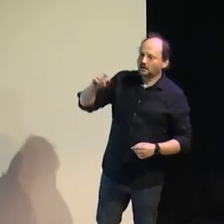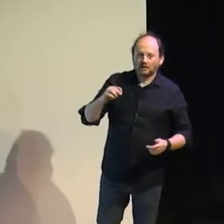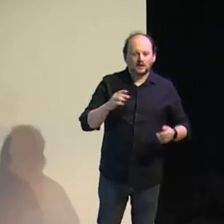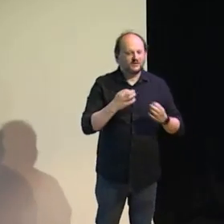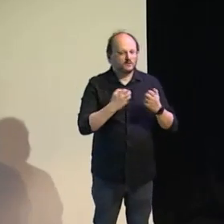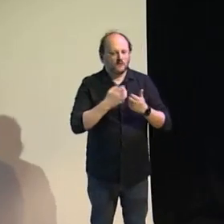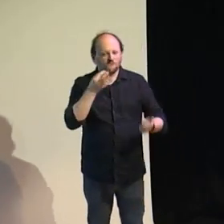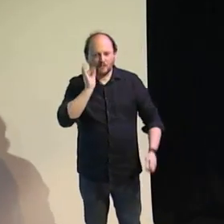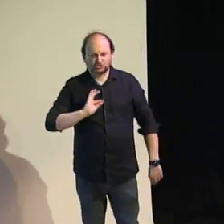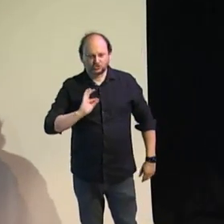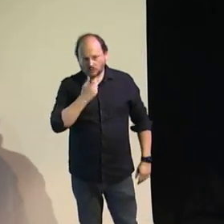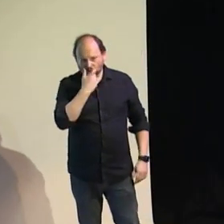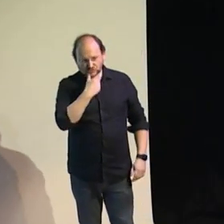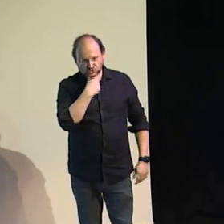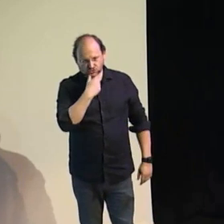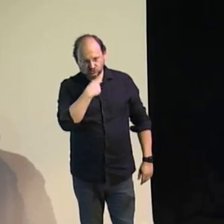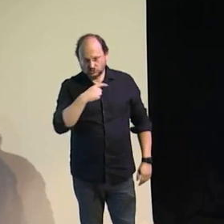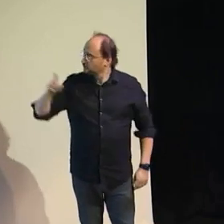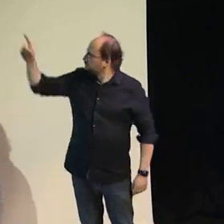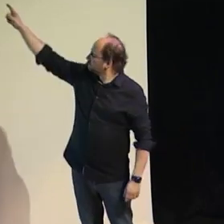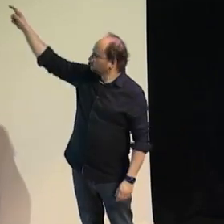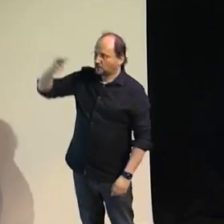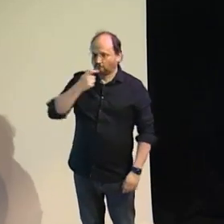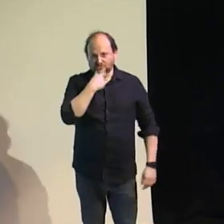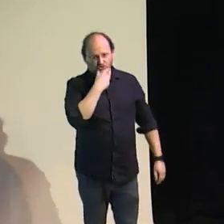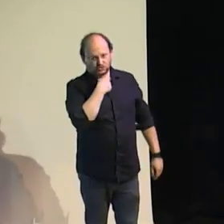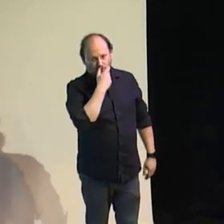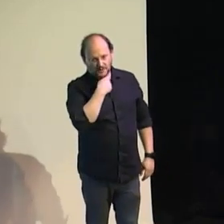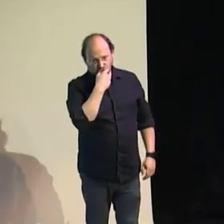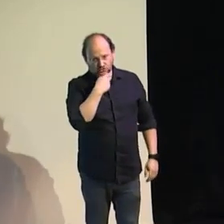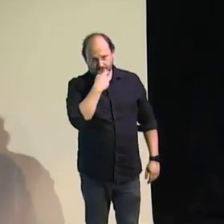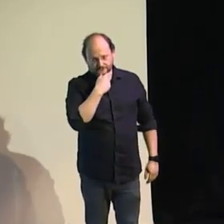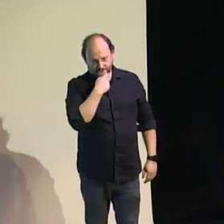des signes. Donc, par exemple, fromage. On avait fromage comme ça,